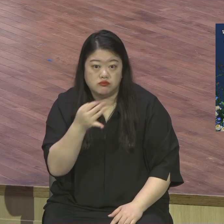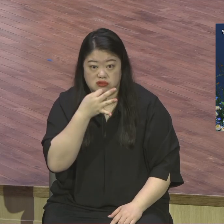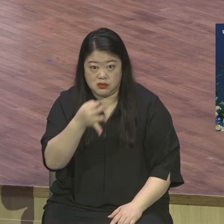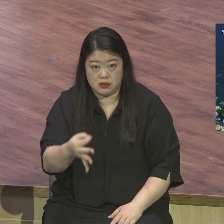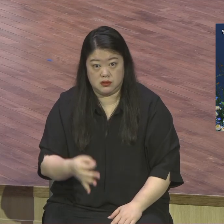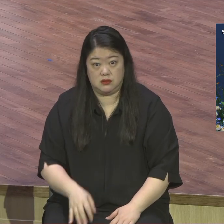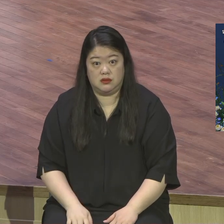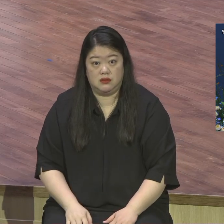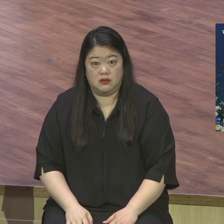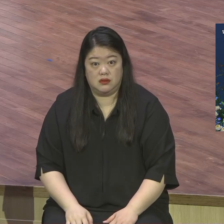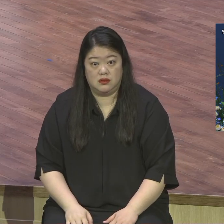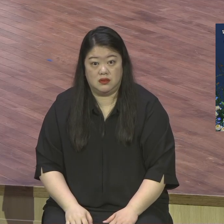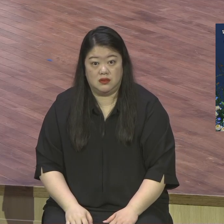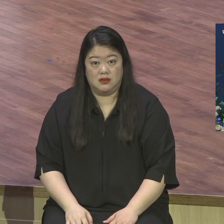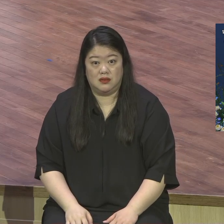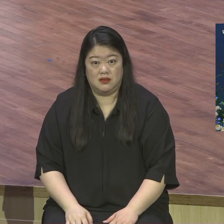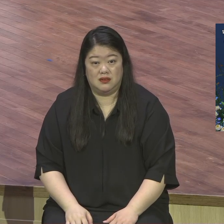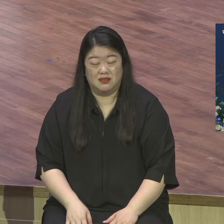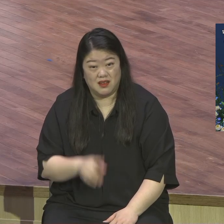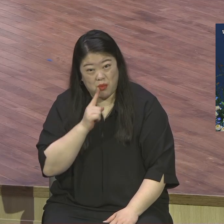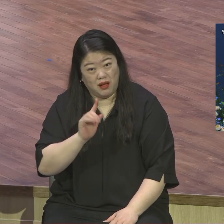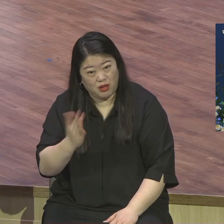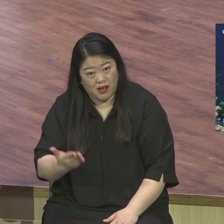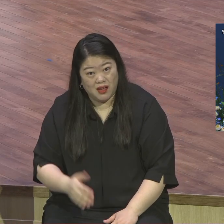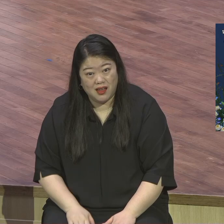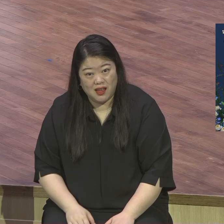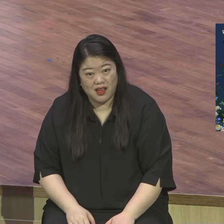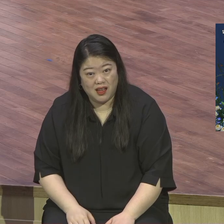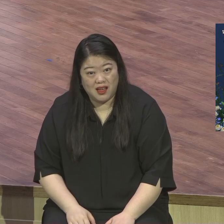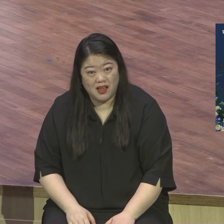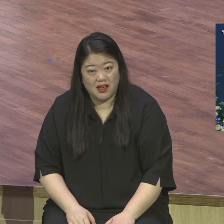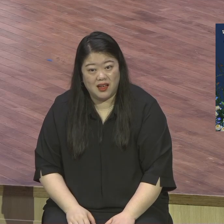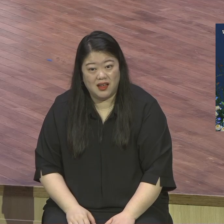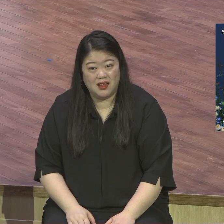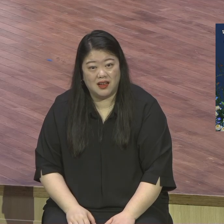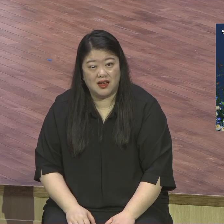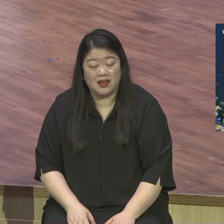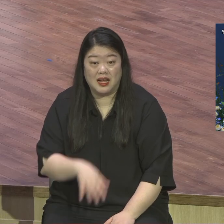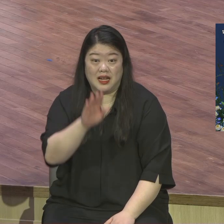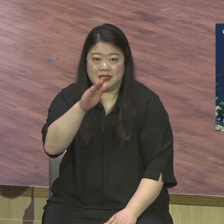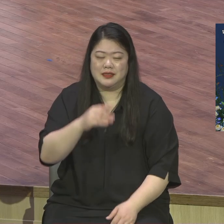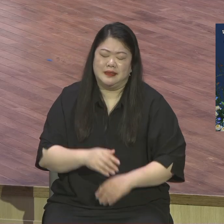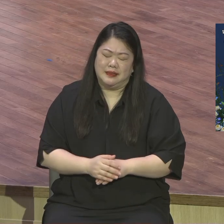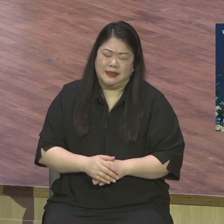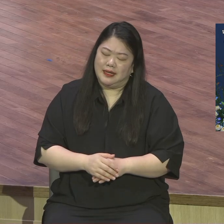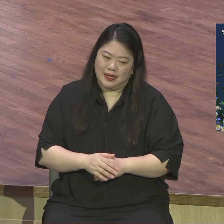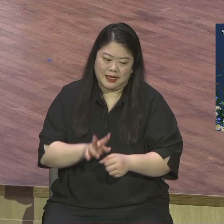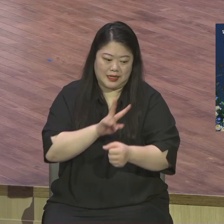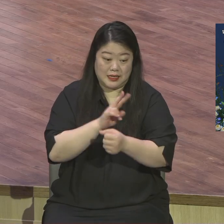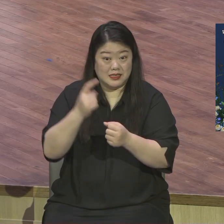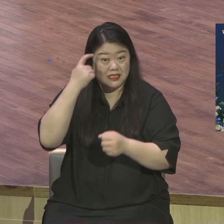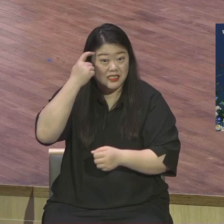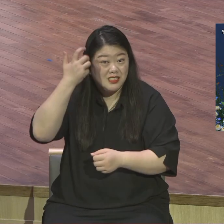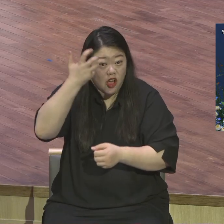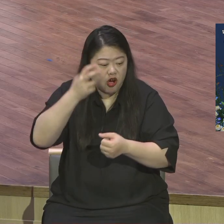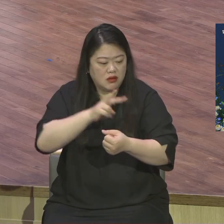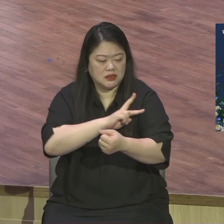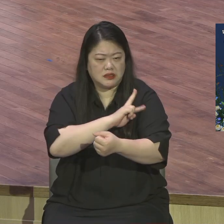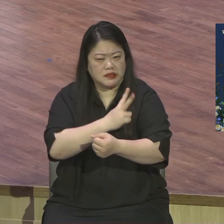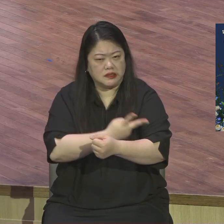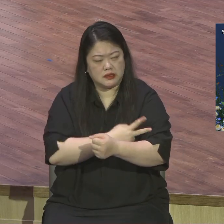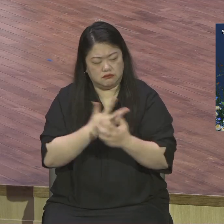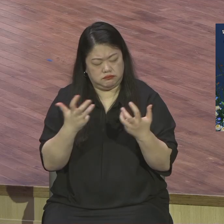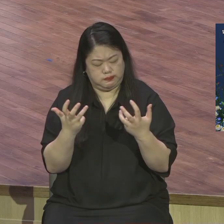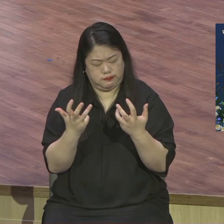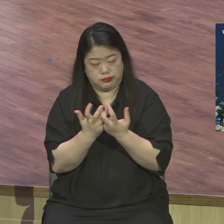여러분 들을 때는 말도 안 되지요. 이 영을 이단영을 딱 받아버리면요. 그대로 믿어집니다. 얼마나